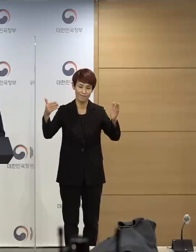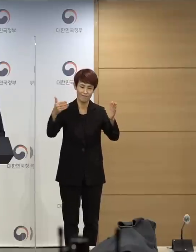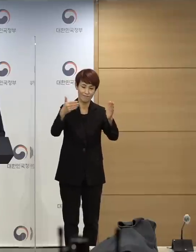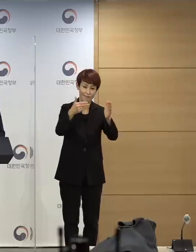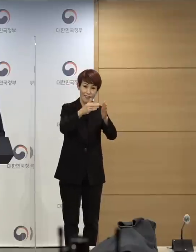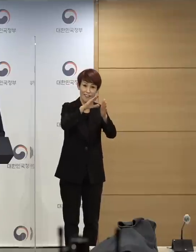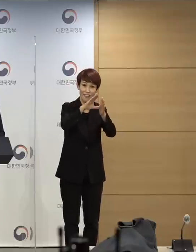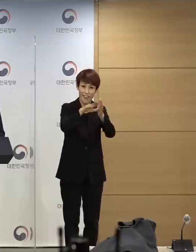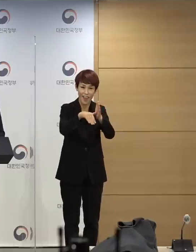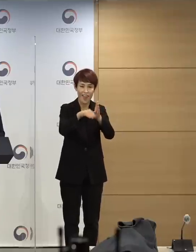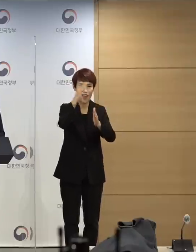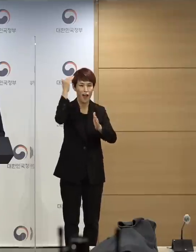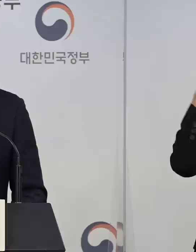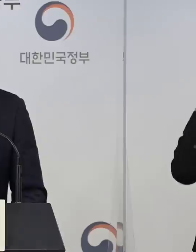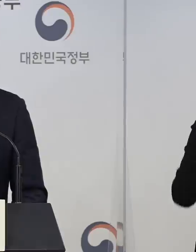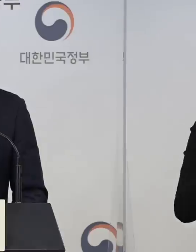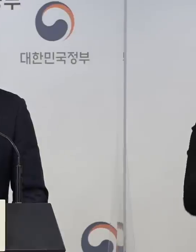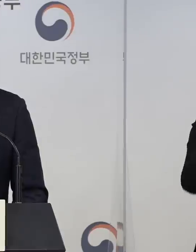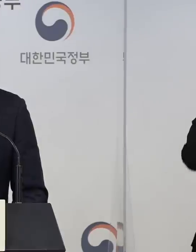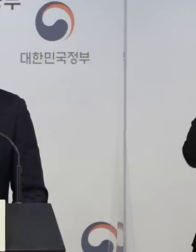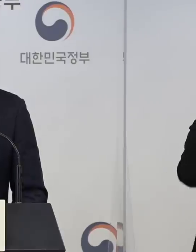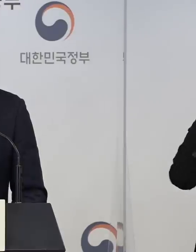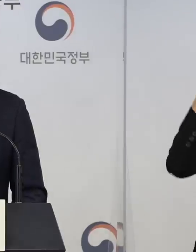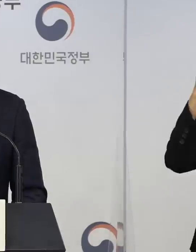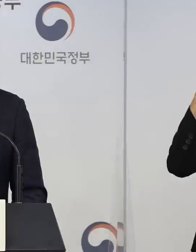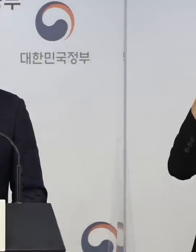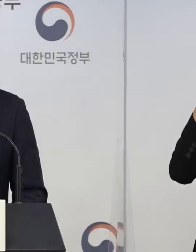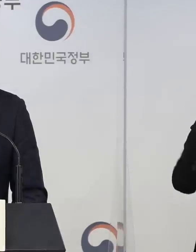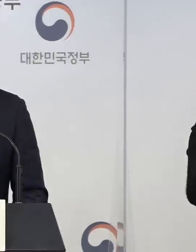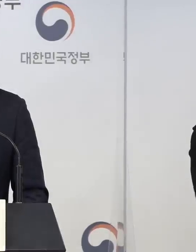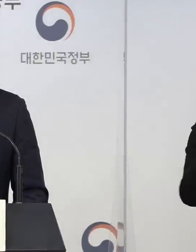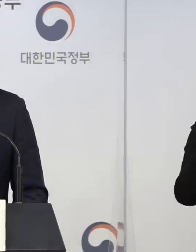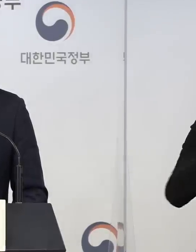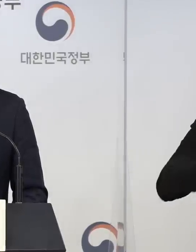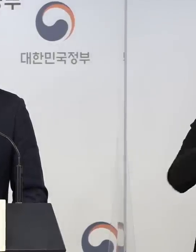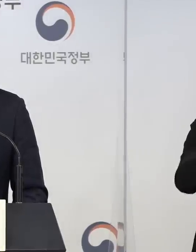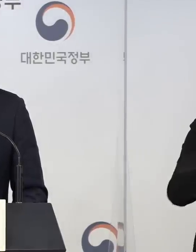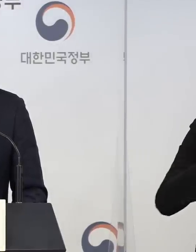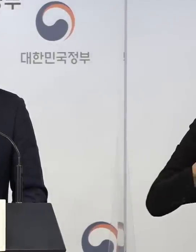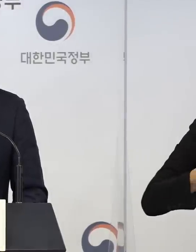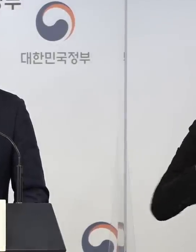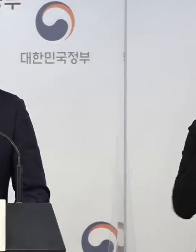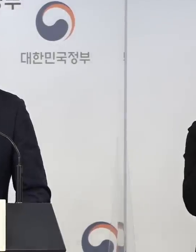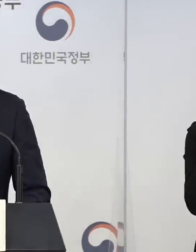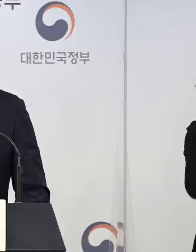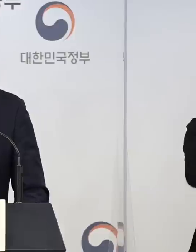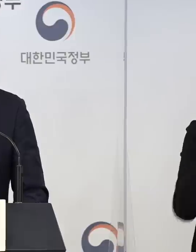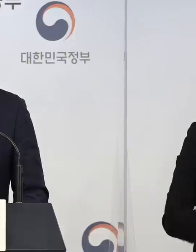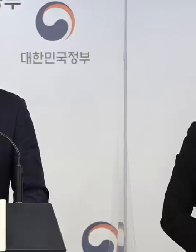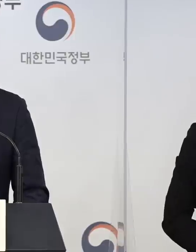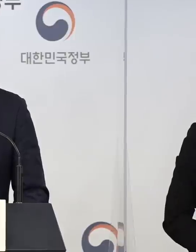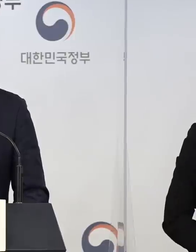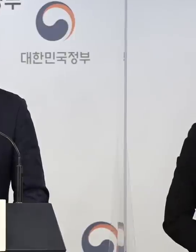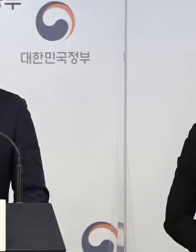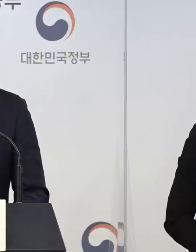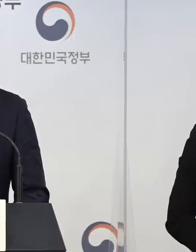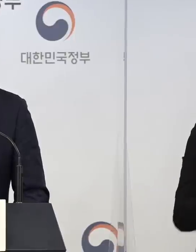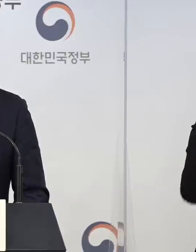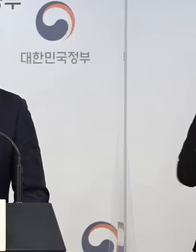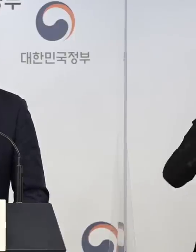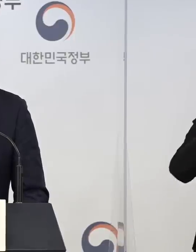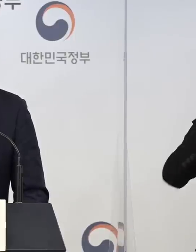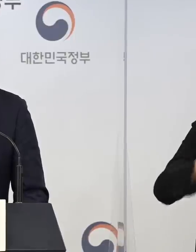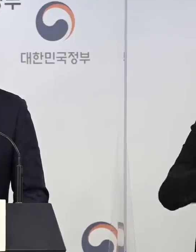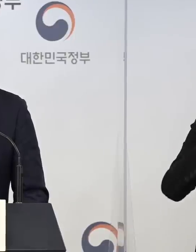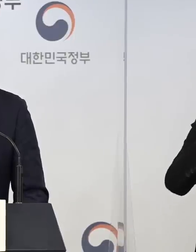시점에 대한민국 과학기술의 위대한 발걸음을 말씀드리게 되어 매우 영광스럽게 생각합니다. 지난 8월